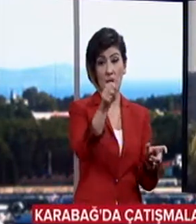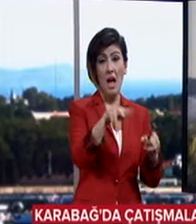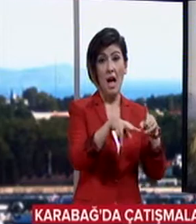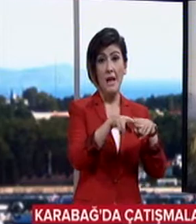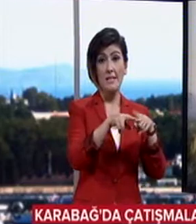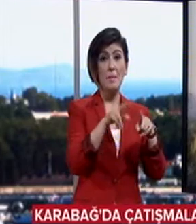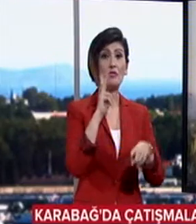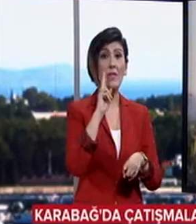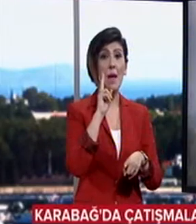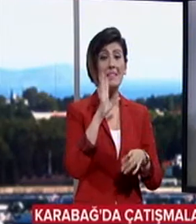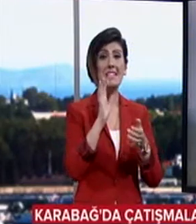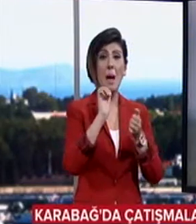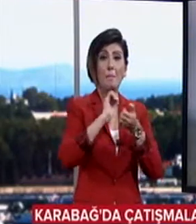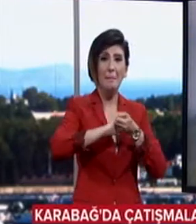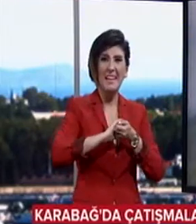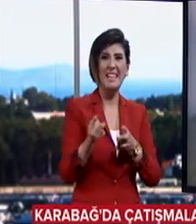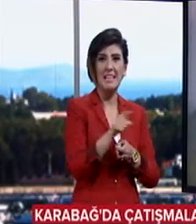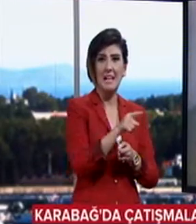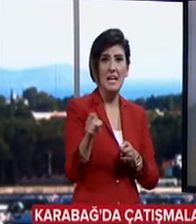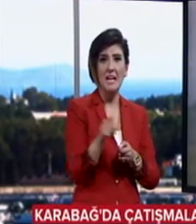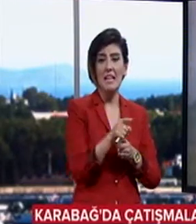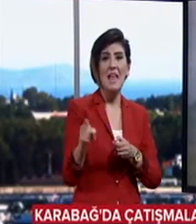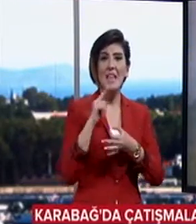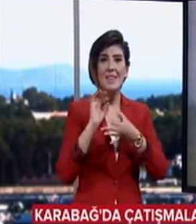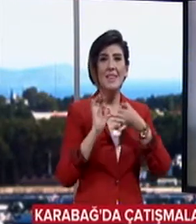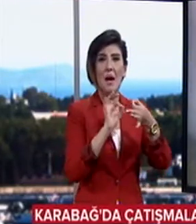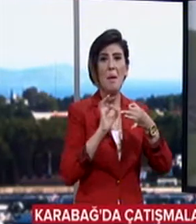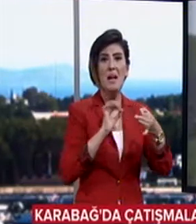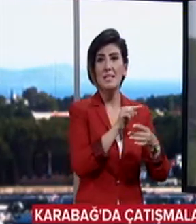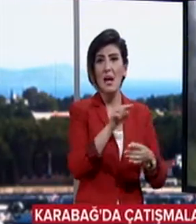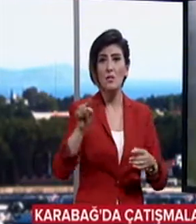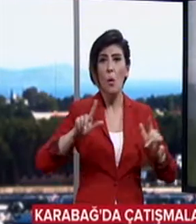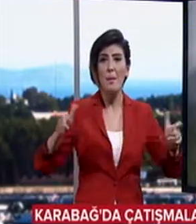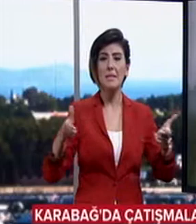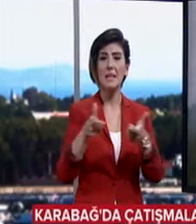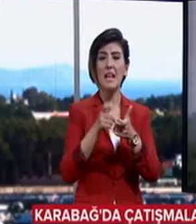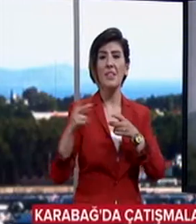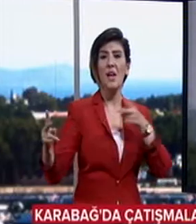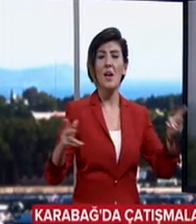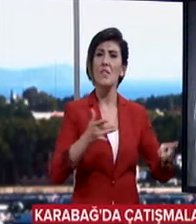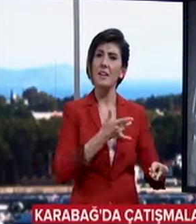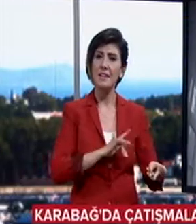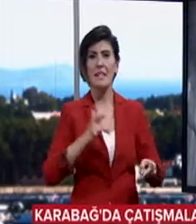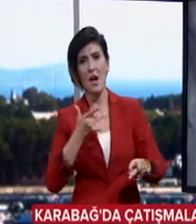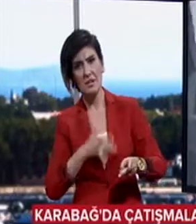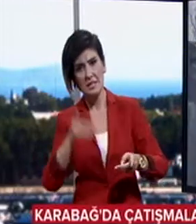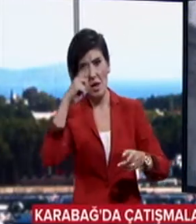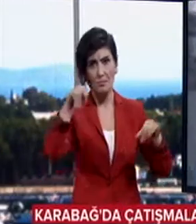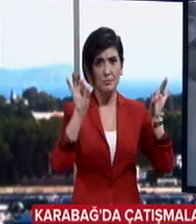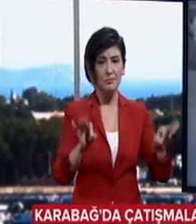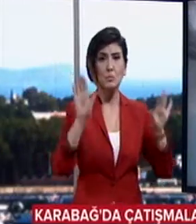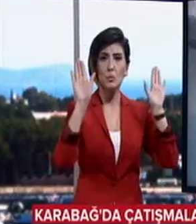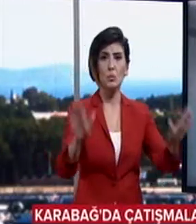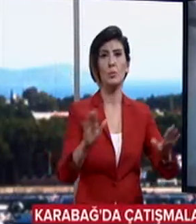Bakanlığı, Azerbaycan-Ermenistan birliklerinin temas hattındaki operasyonların tarafların rızasıyla durdurulduğunu